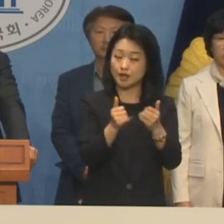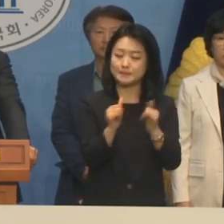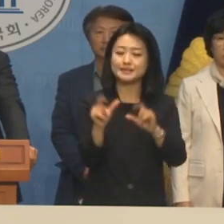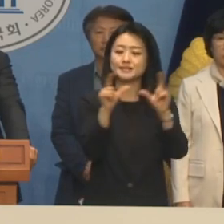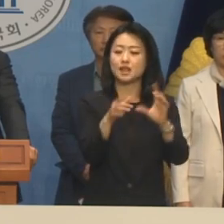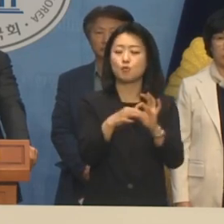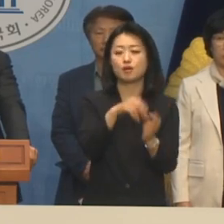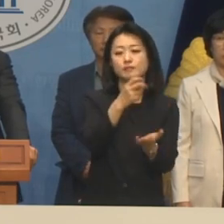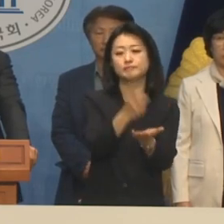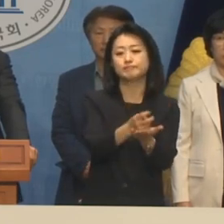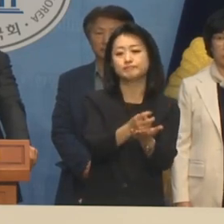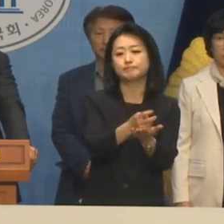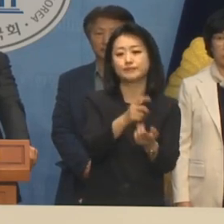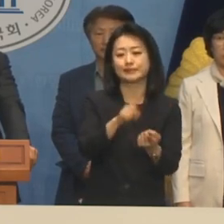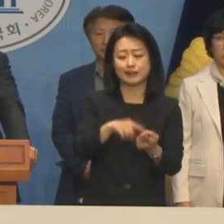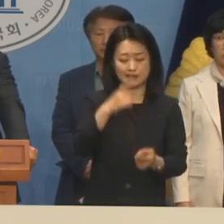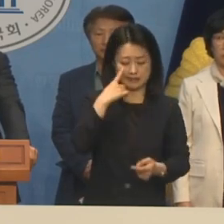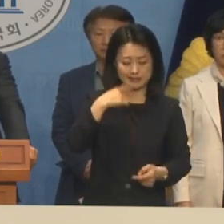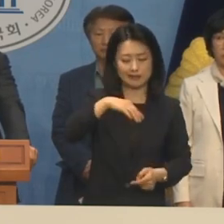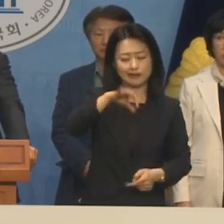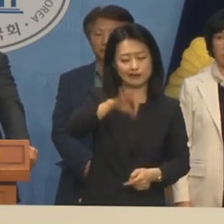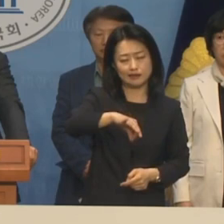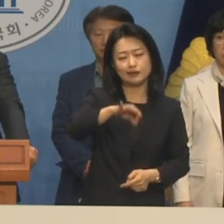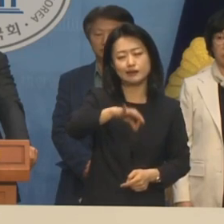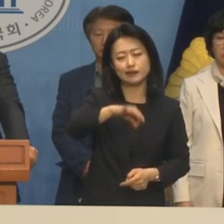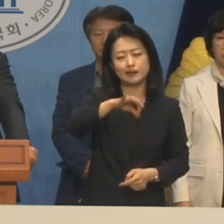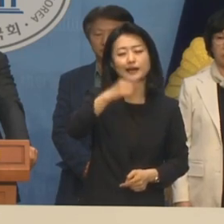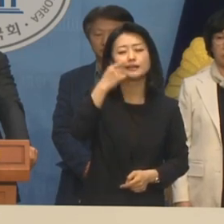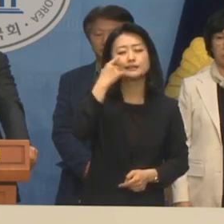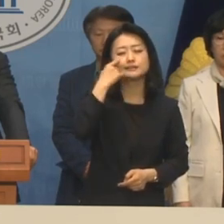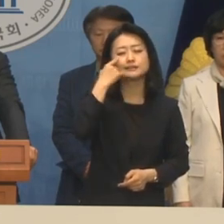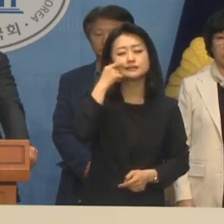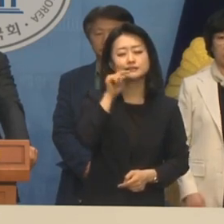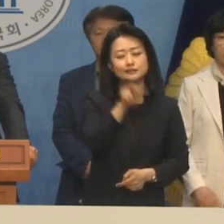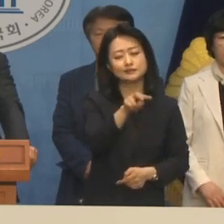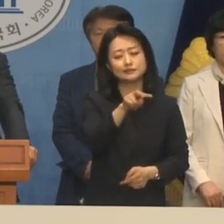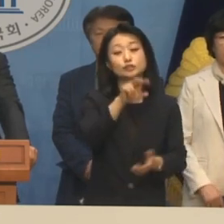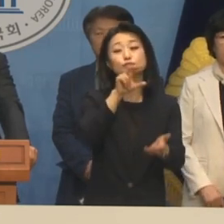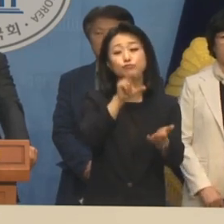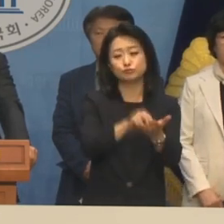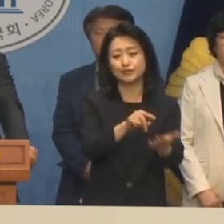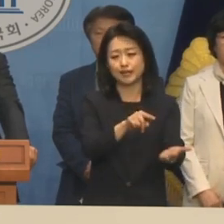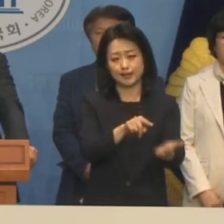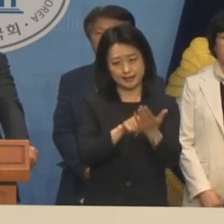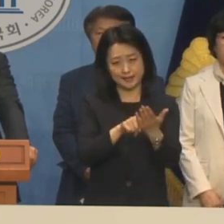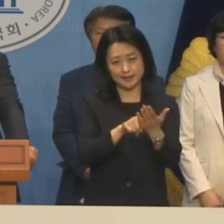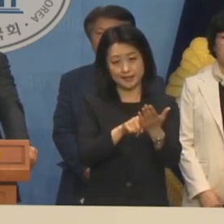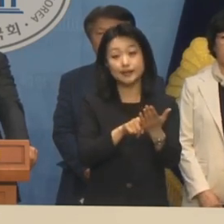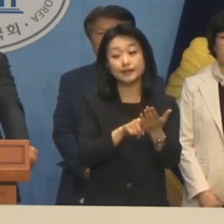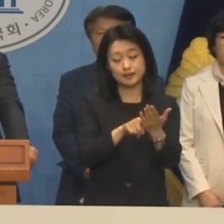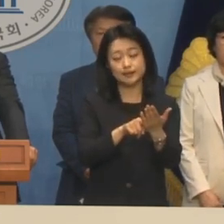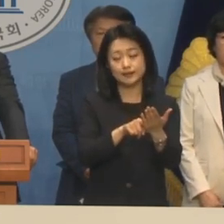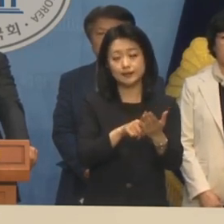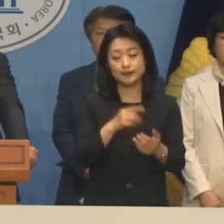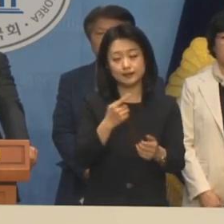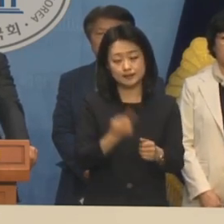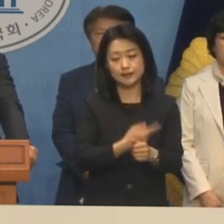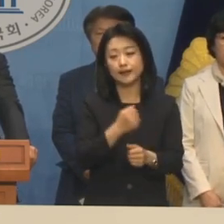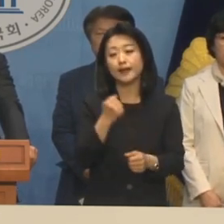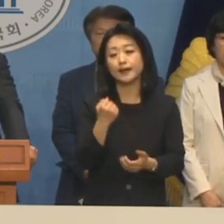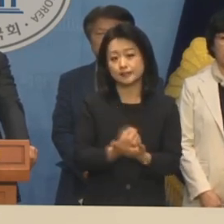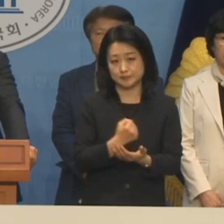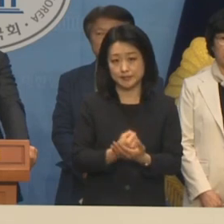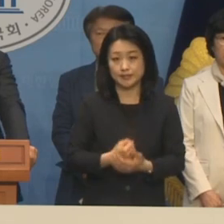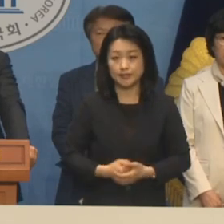입법에 대해서 소홀히 바라봤던 그 시각, 관점들을 단적으로 보여줬던 사례가 아닌가 생각이 들어서 참